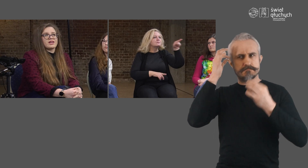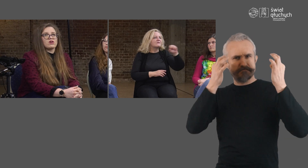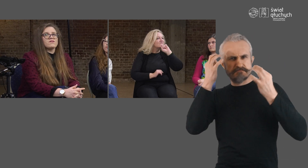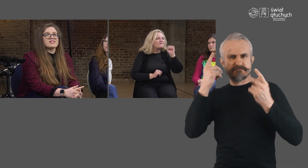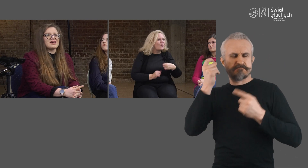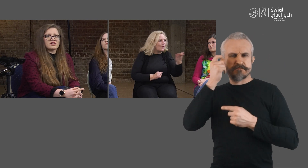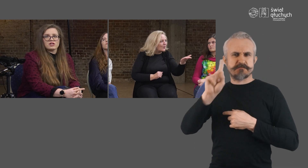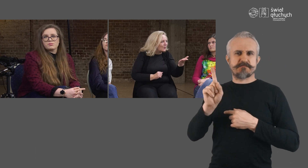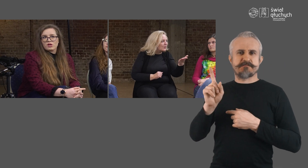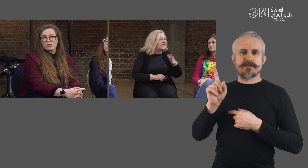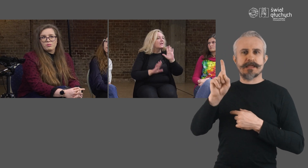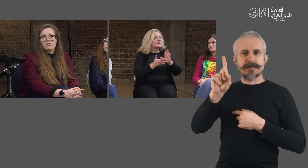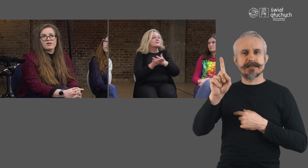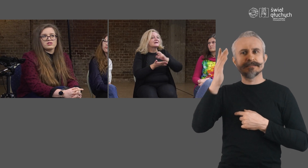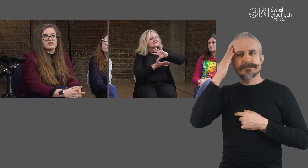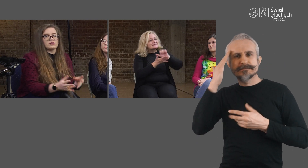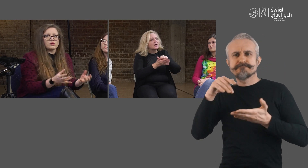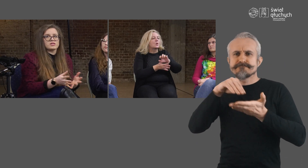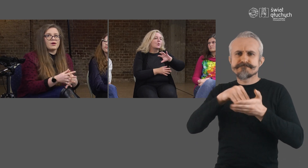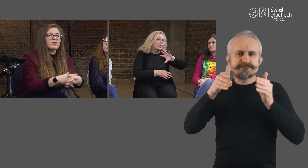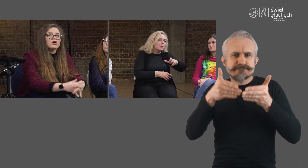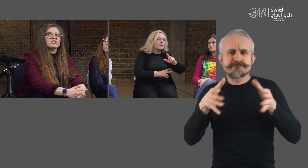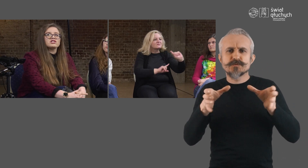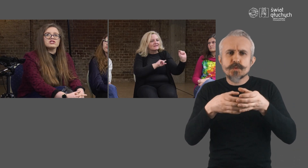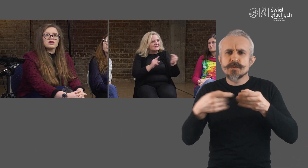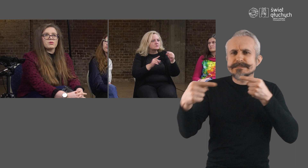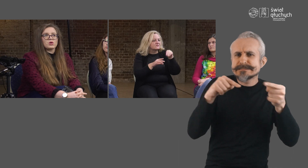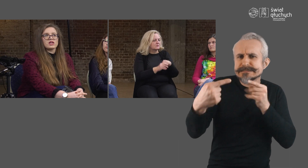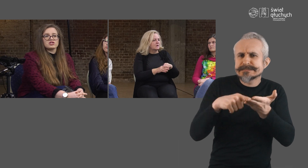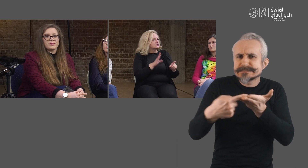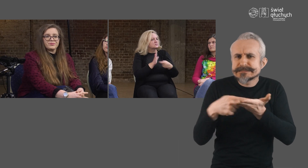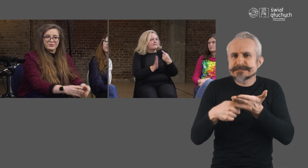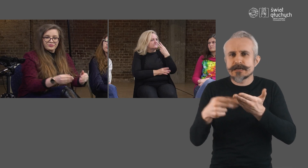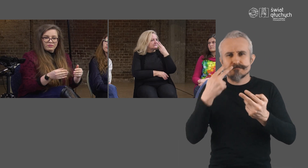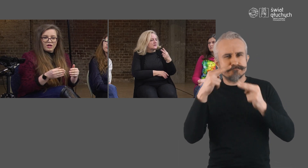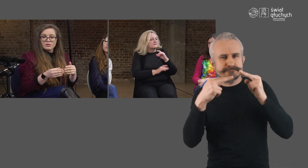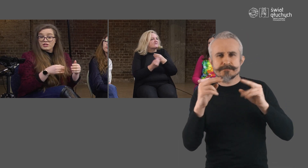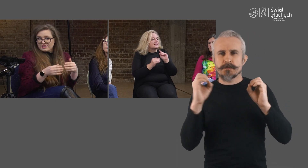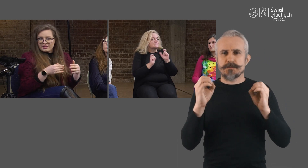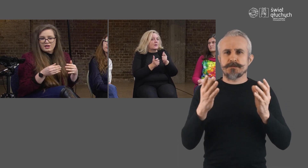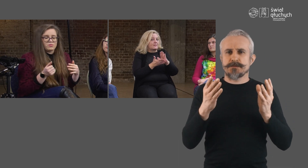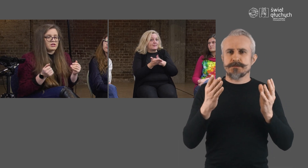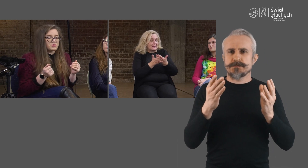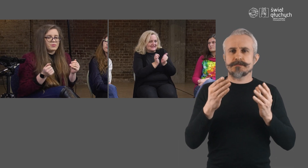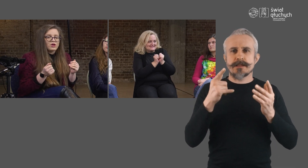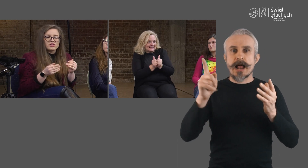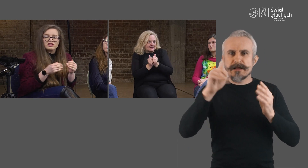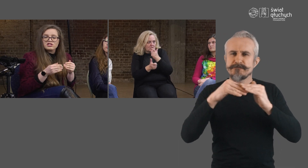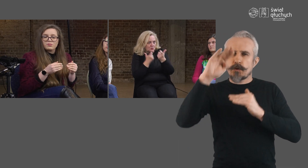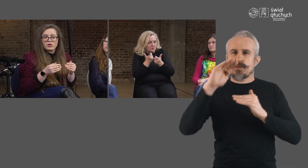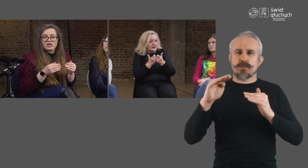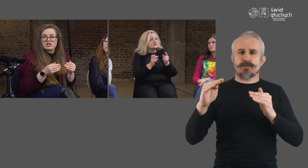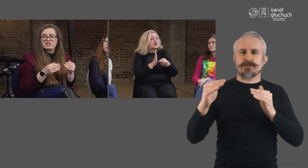były jakiekolwiek zajęcia, na przykład grupowe czy dyskusja, to najczęściej było tak, że na przykład jak zadania robiliśmy,